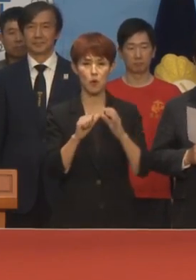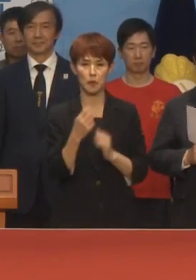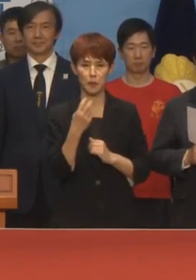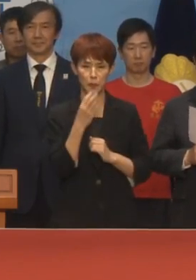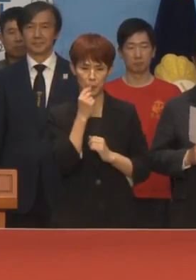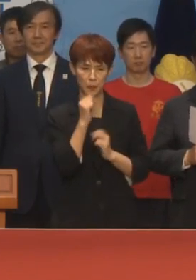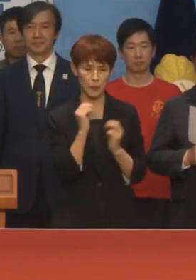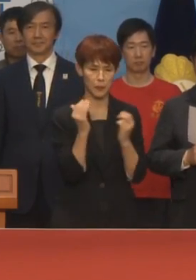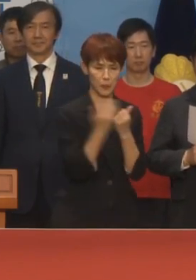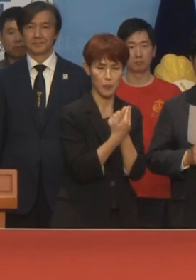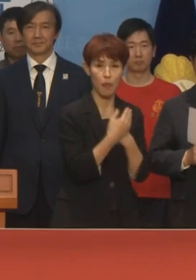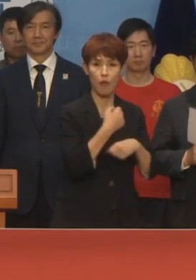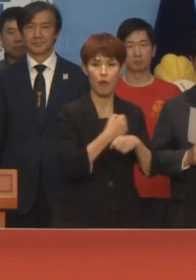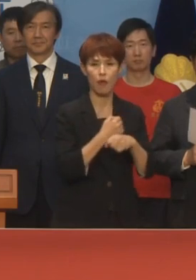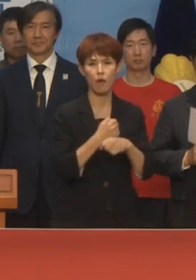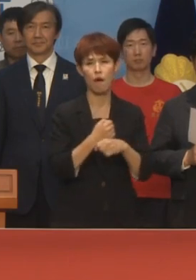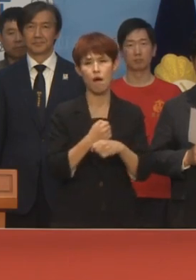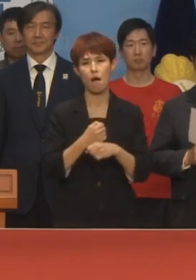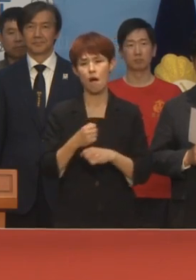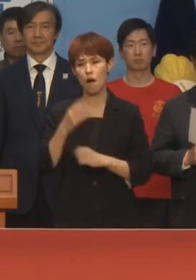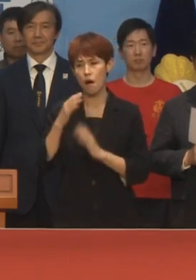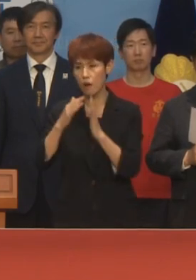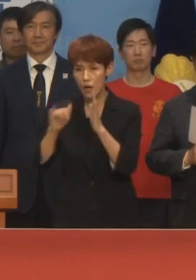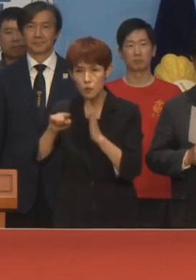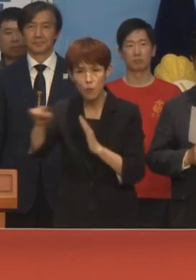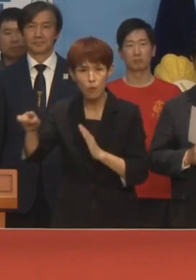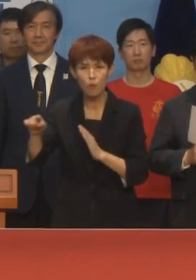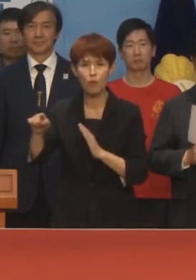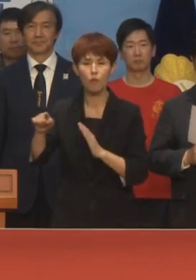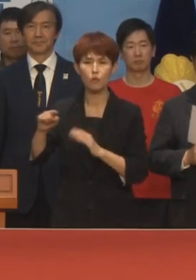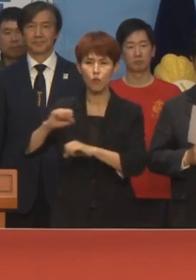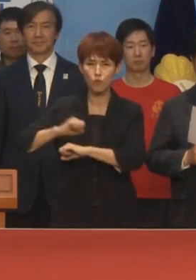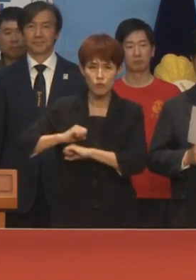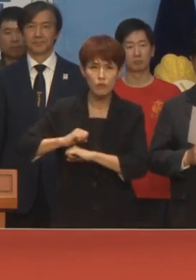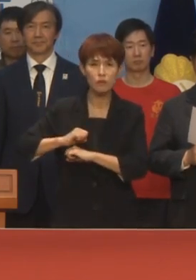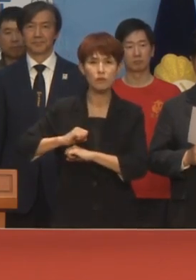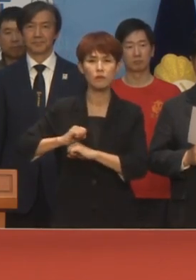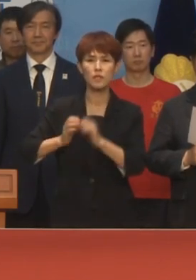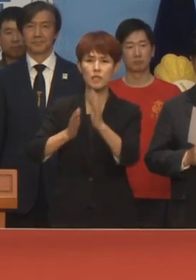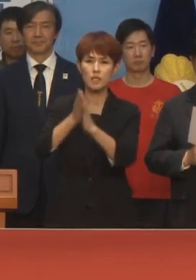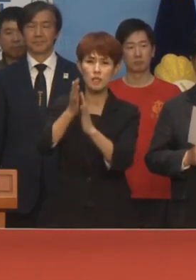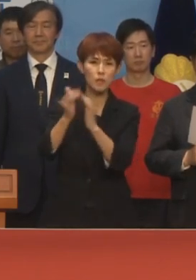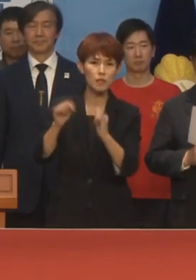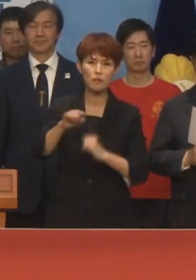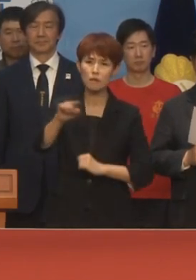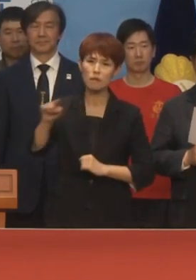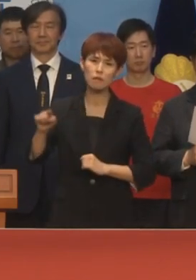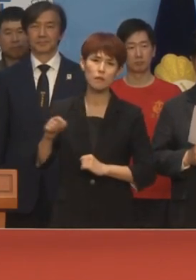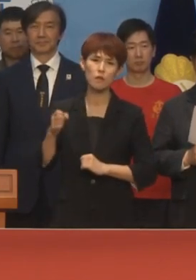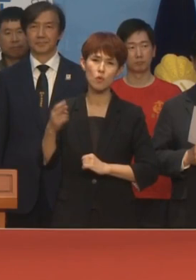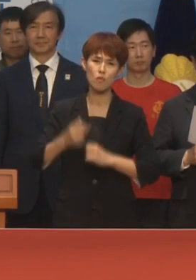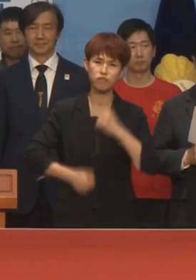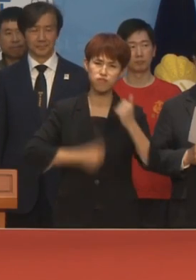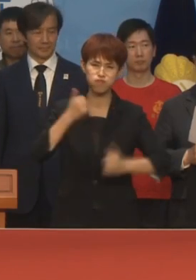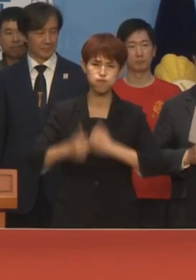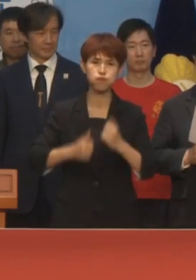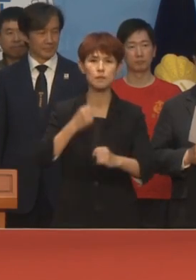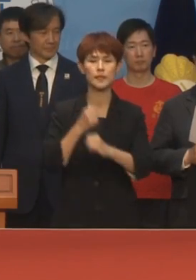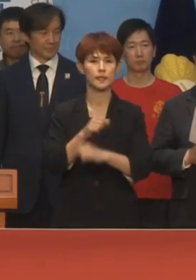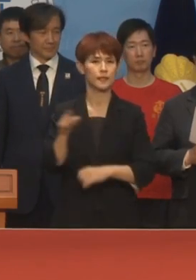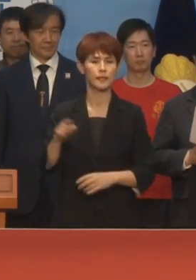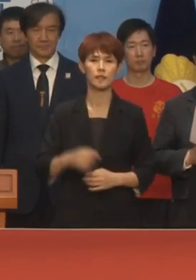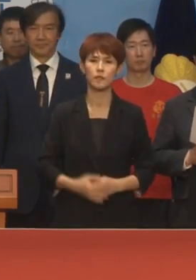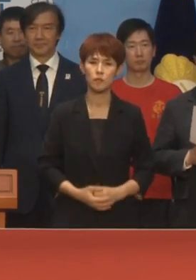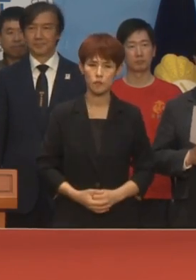은폐로 피눈물을 흘리는 유족들과 전우들과 시민들을 또다시 분노하게